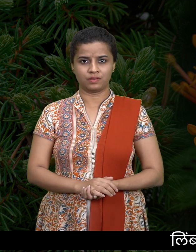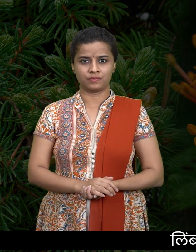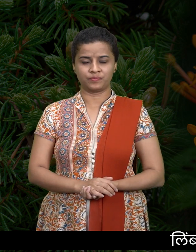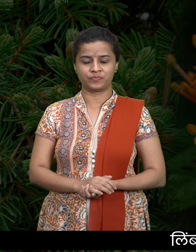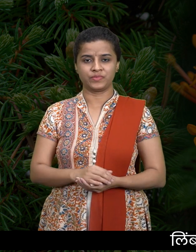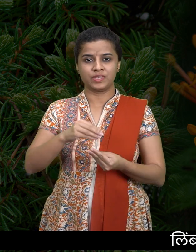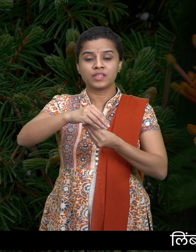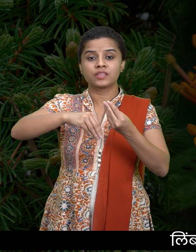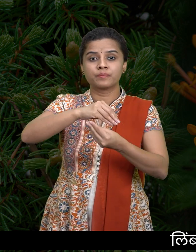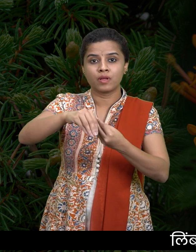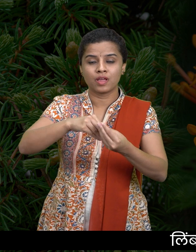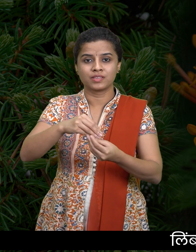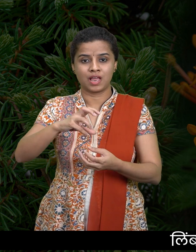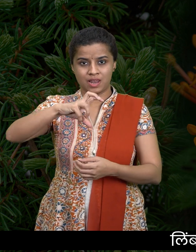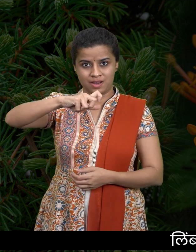लिंबाच्या रसात मिसळले जाते.